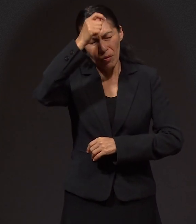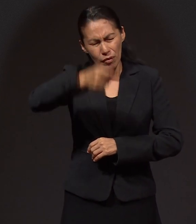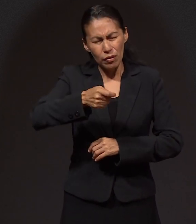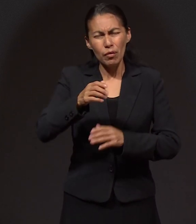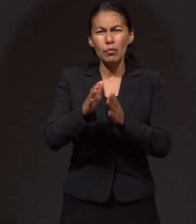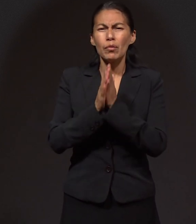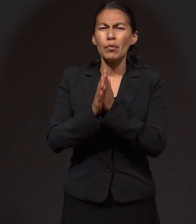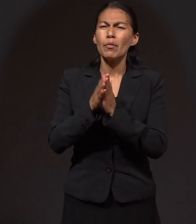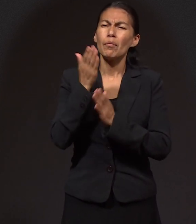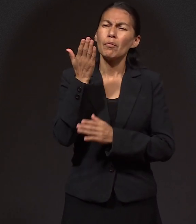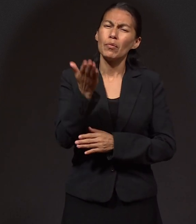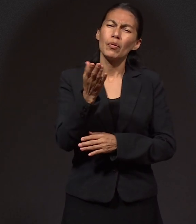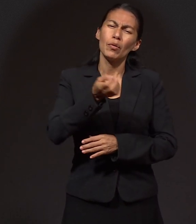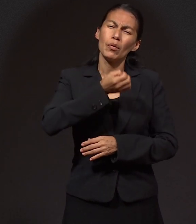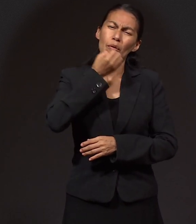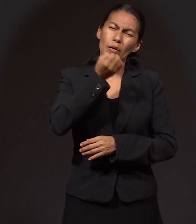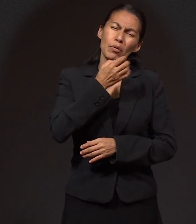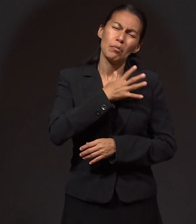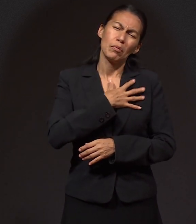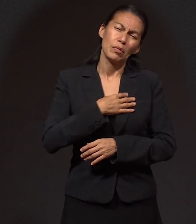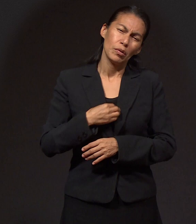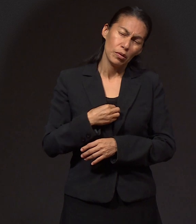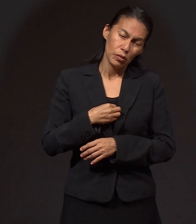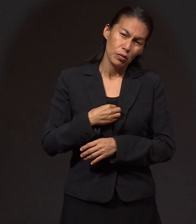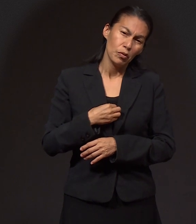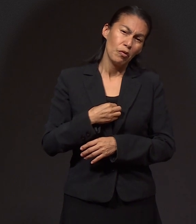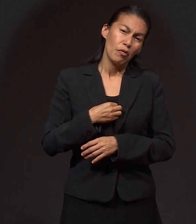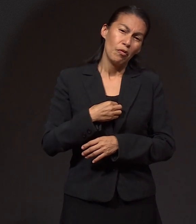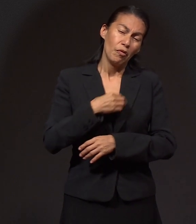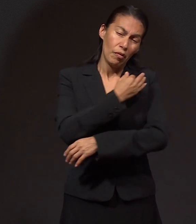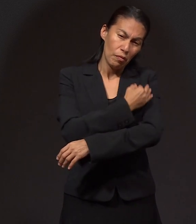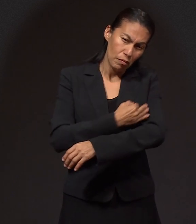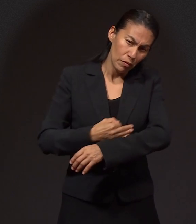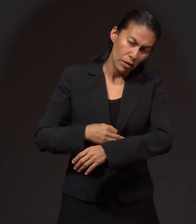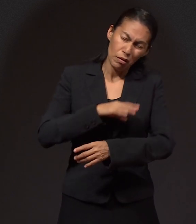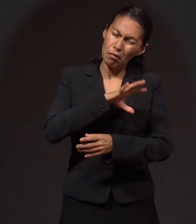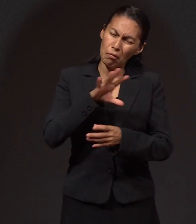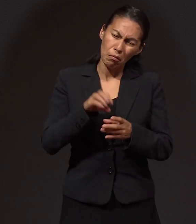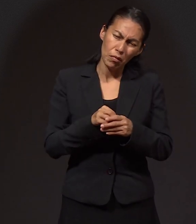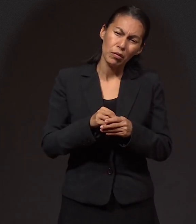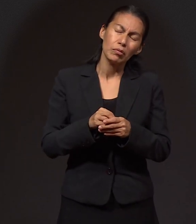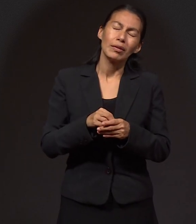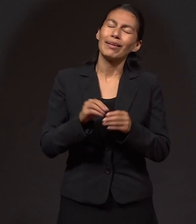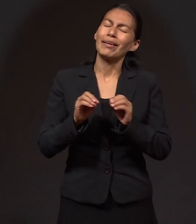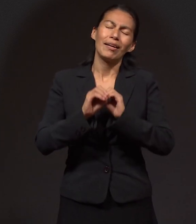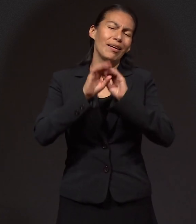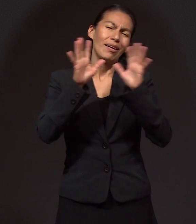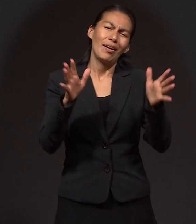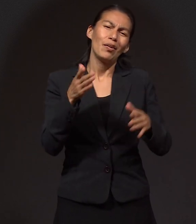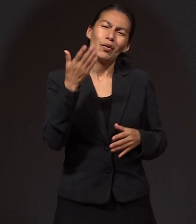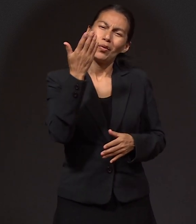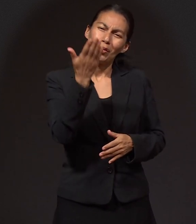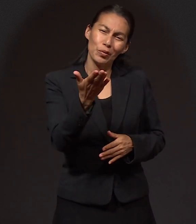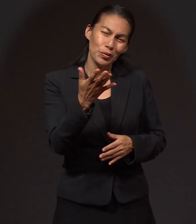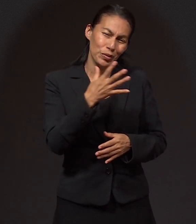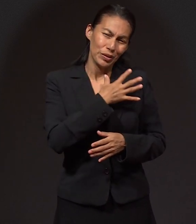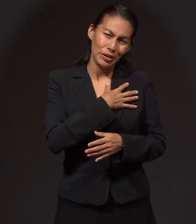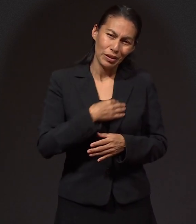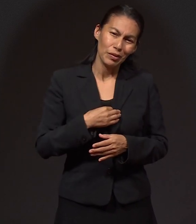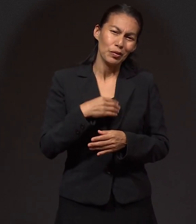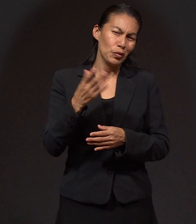dice, saludos, que Dios les bendiga. Les pido oración por todos mis hijos, junto con sus familias.